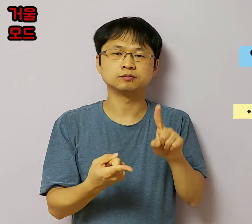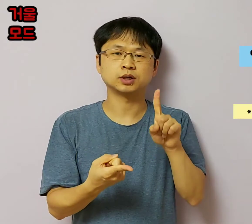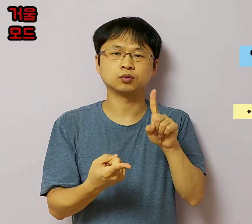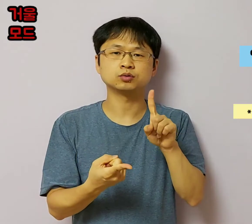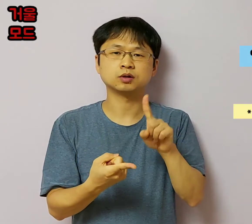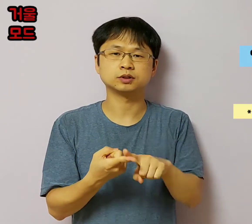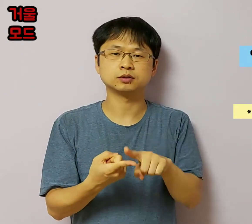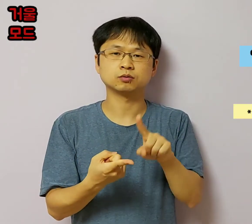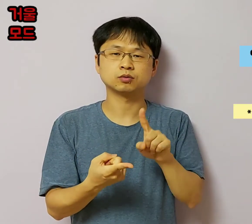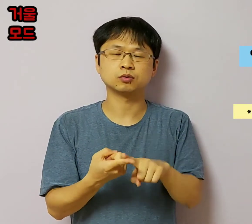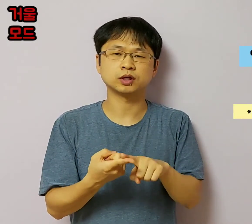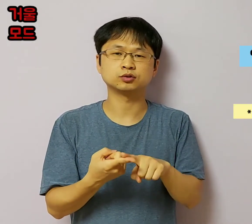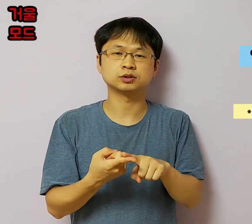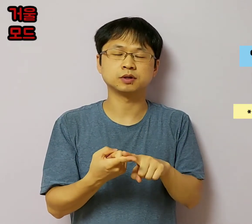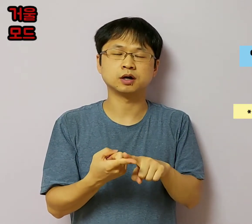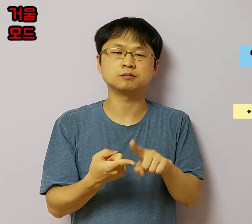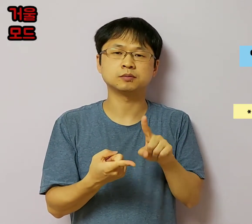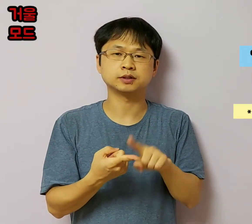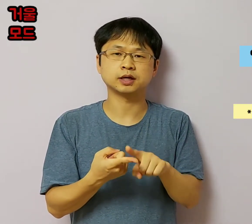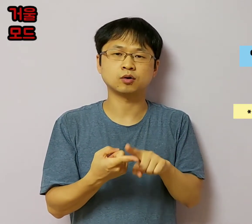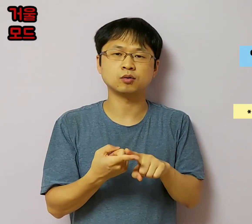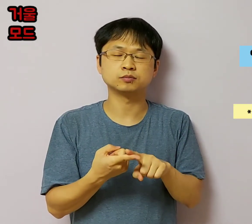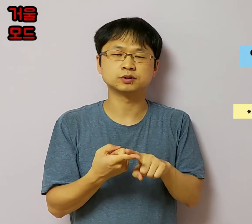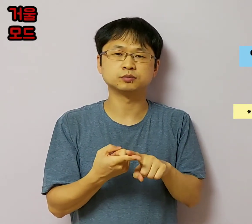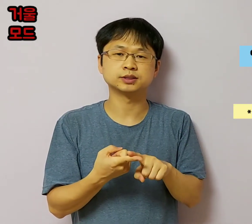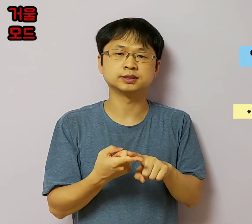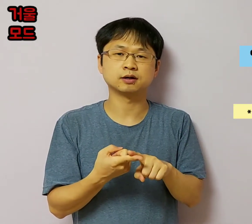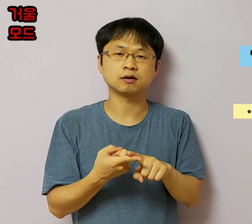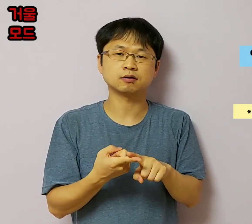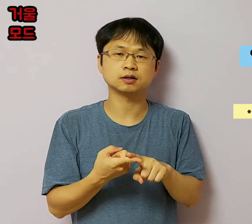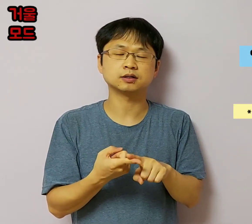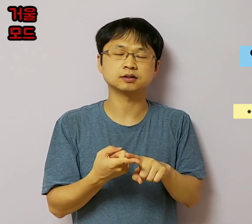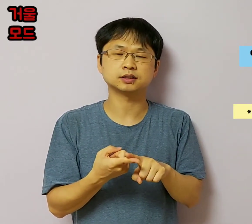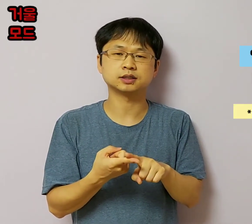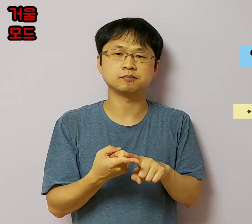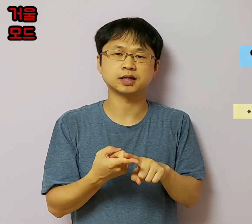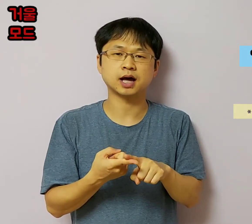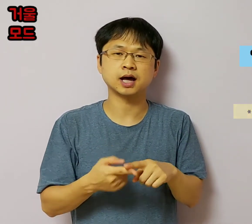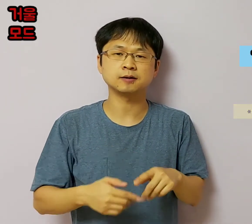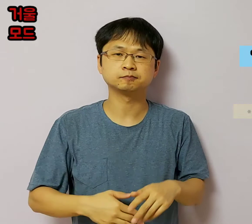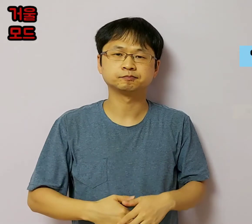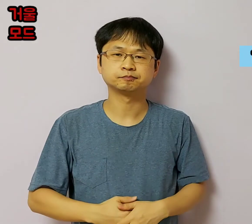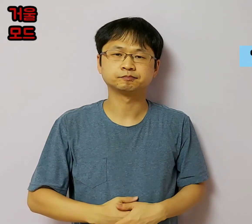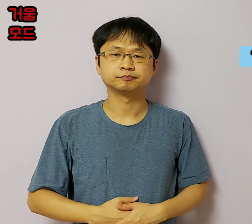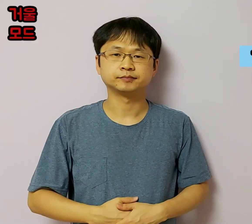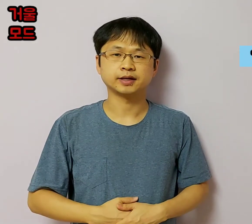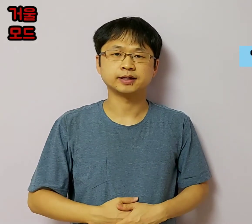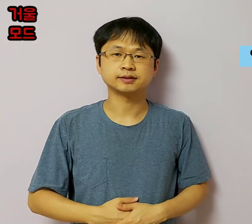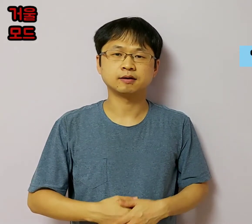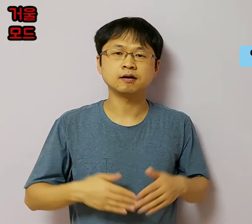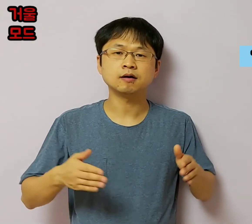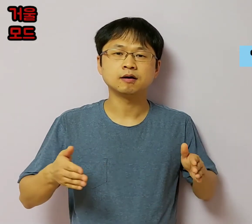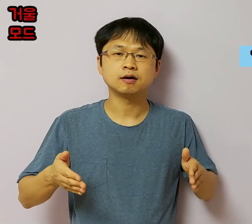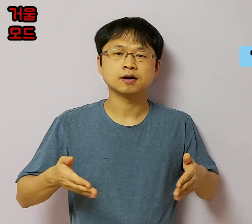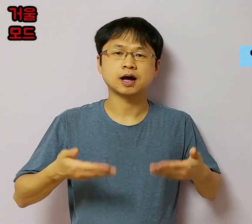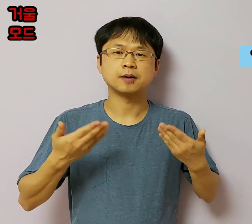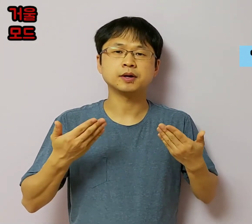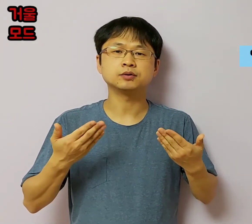검지에 오른손 검지를 톡톡 대주시면 뭐뭐대로 무슨 적 이런 뜻이 됩니다. 네, 그래서